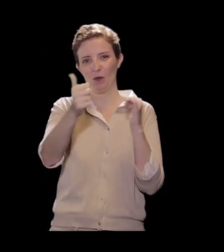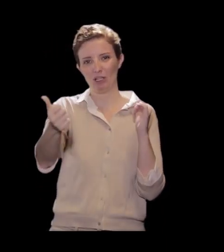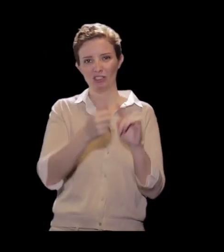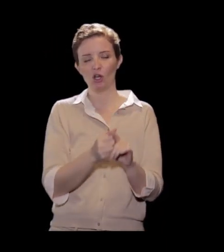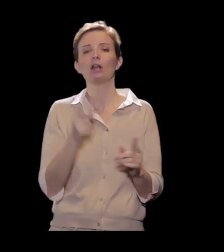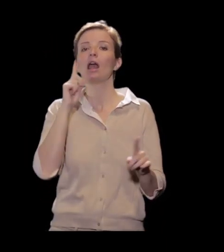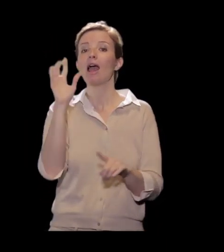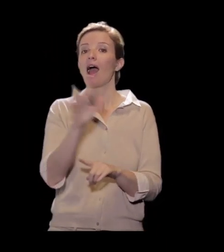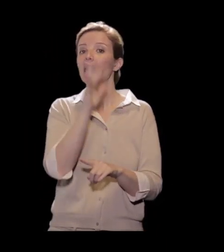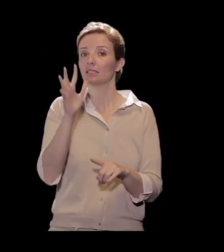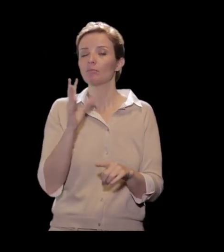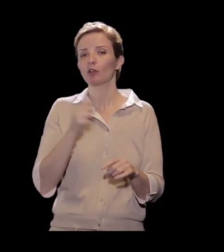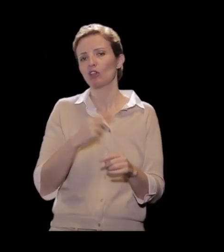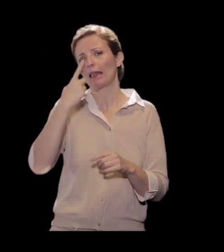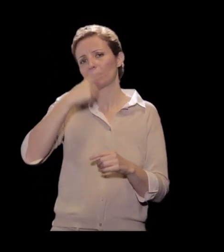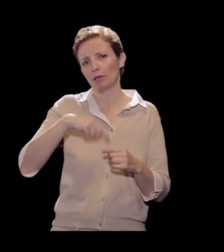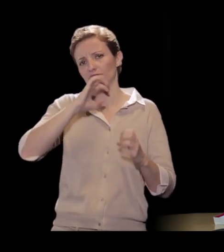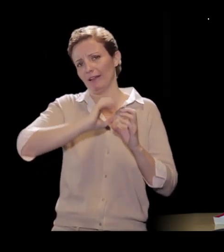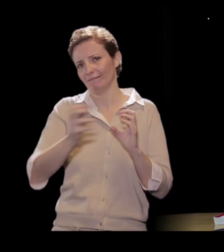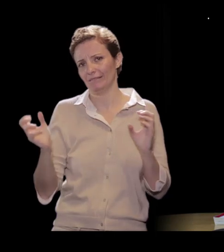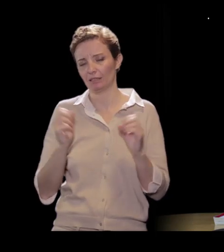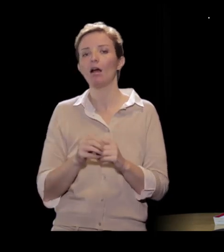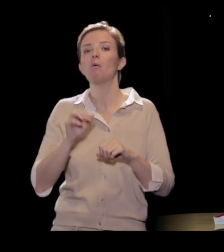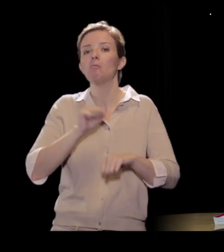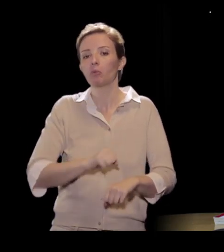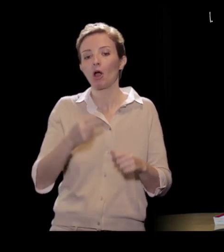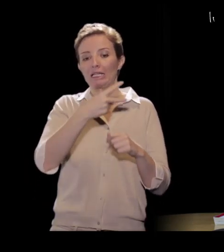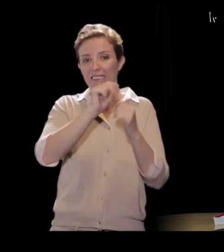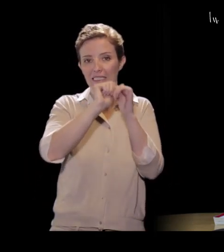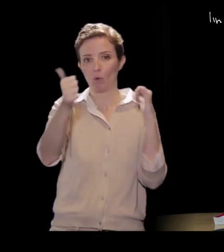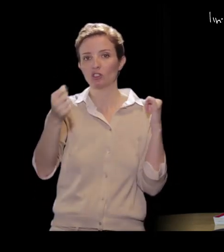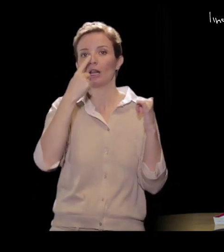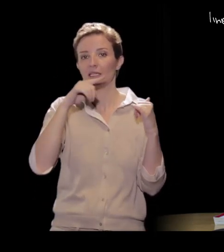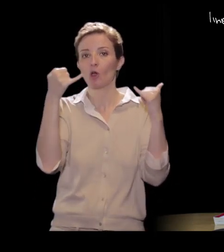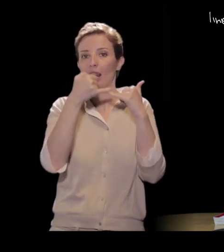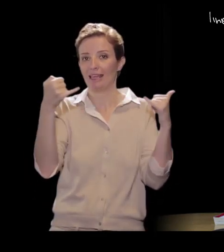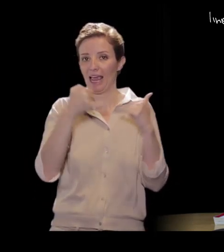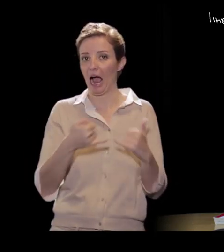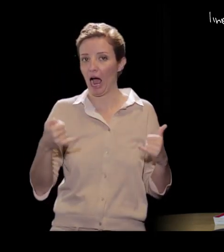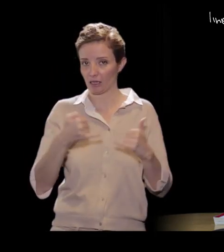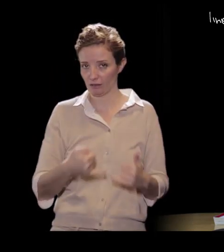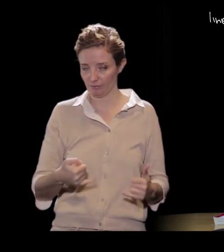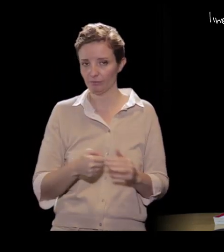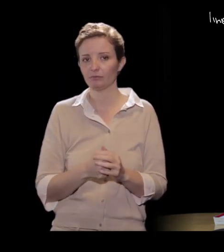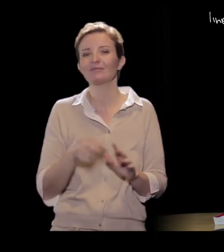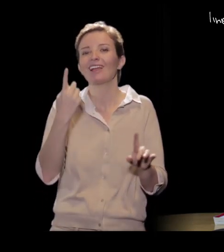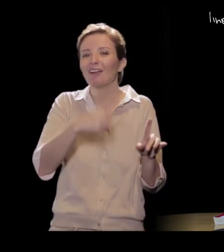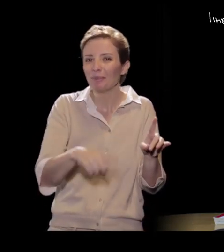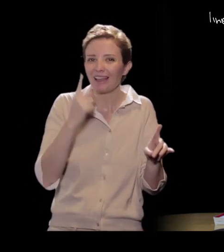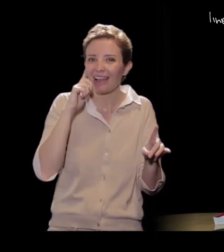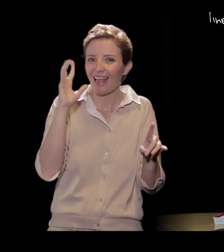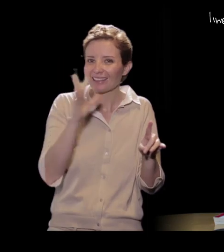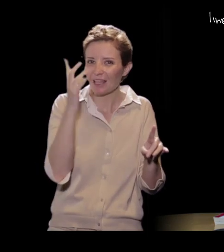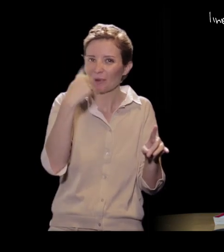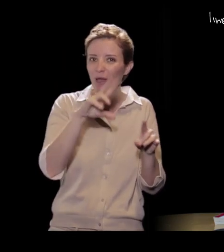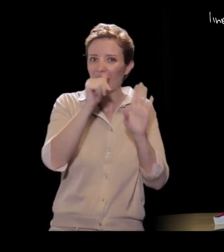che tipologia possiamo avere disequazioni possiamo avere delle disequazioni lineari questo nel caso abbiamo detto in